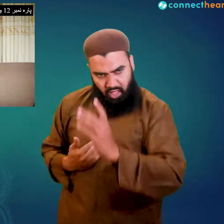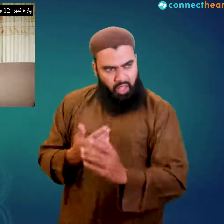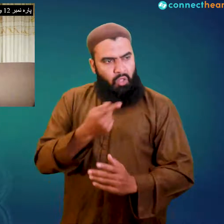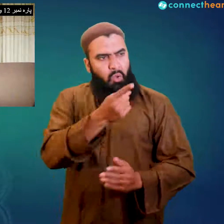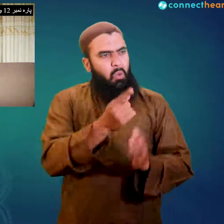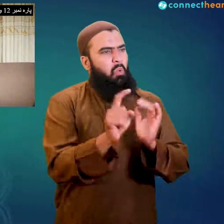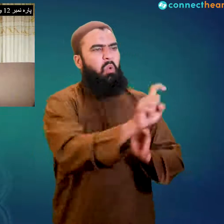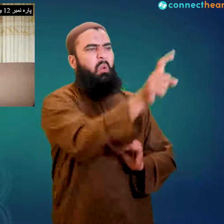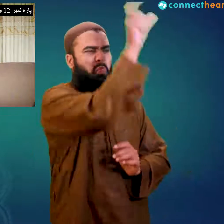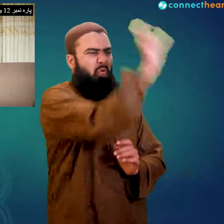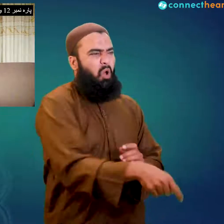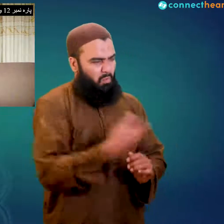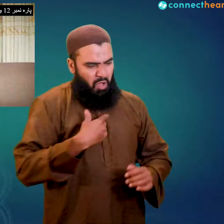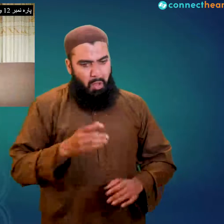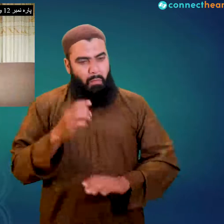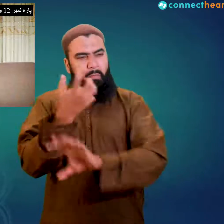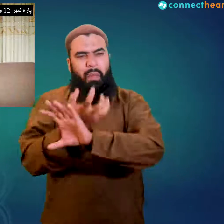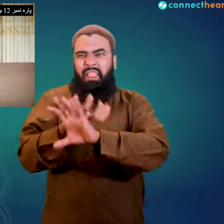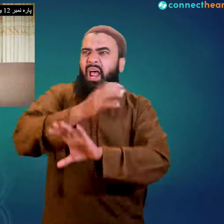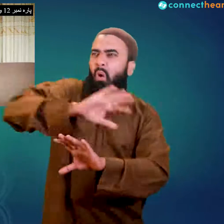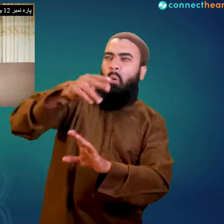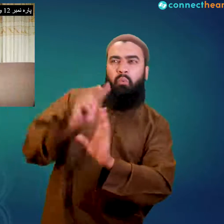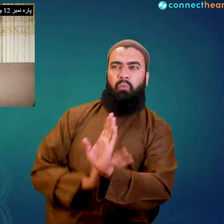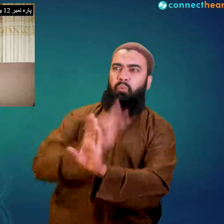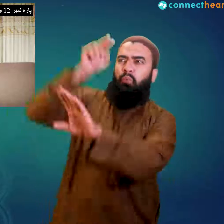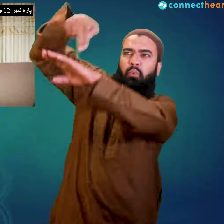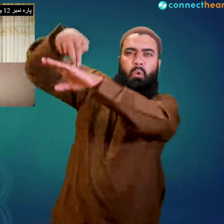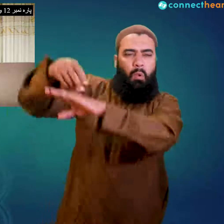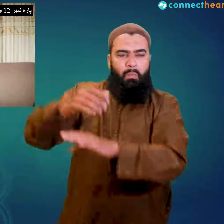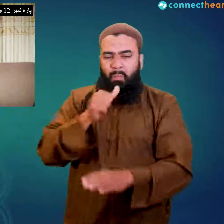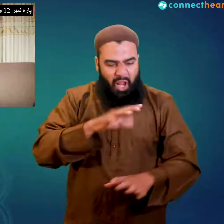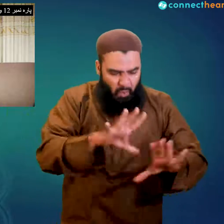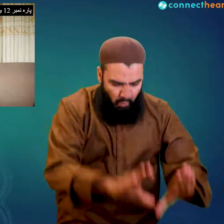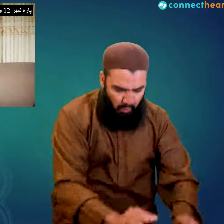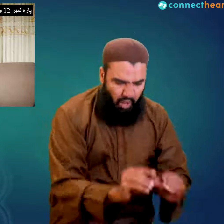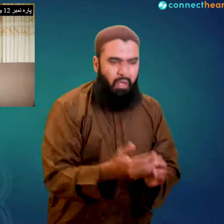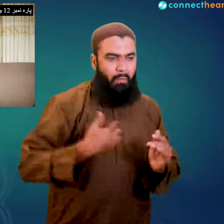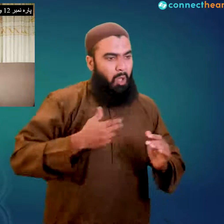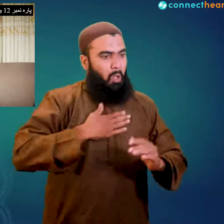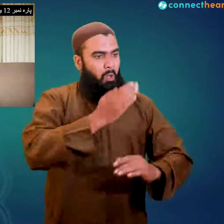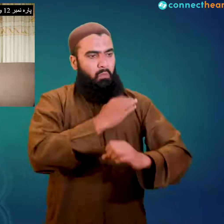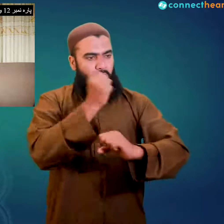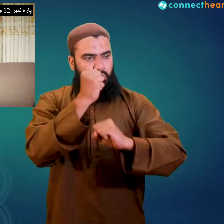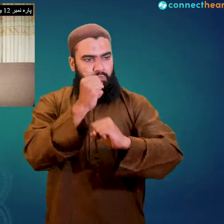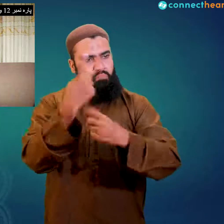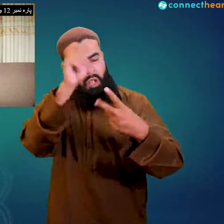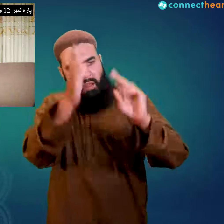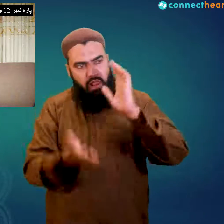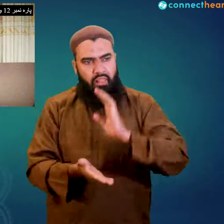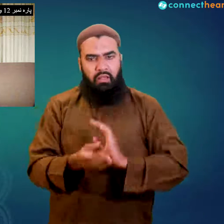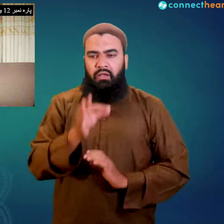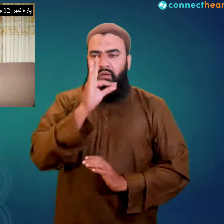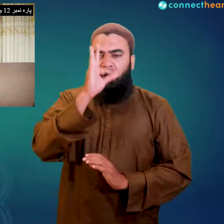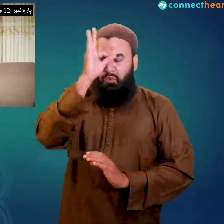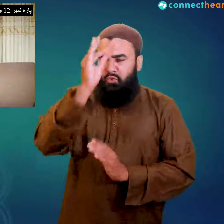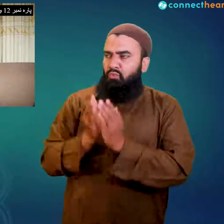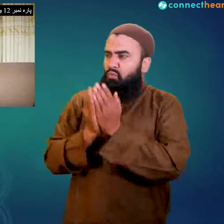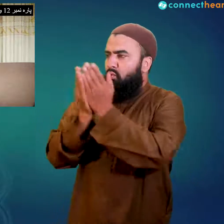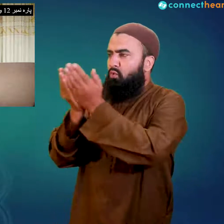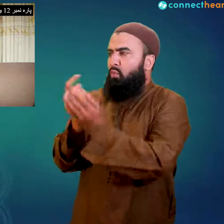چڑھ جاؤں گا اور وہاں تک پانی نہیں آئے گا۔ نوح علیہ السلام نے فرمایا کہ آج کوئی بچنے والا